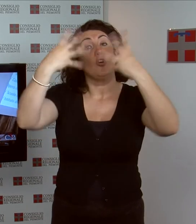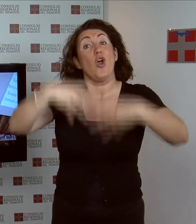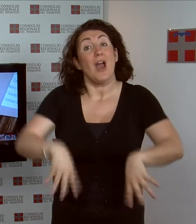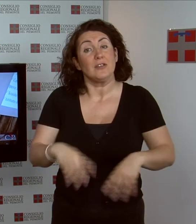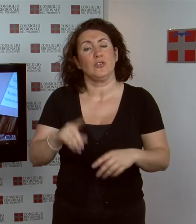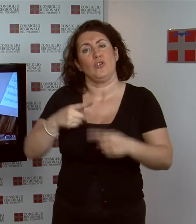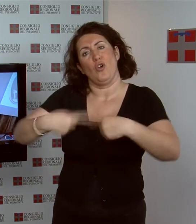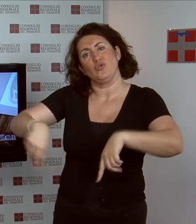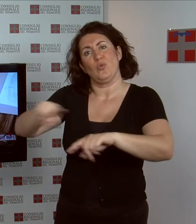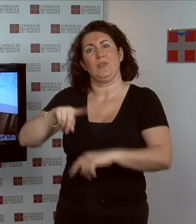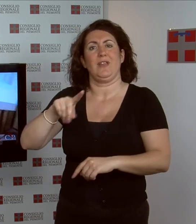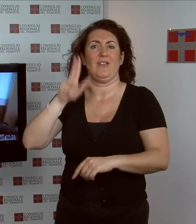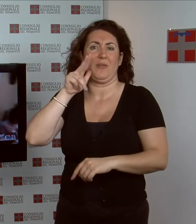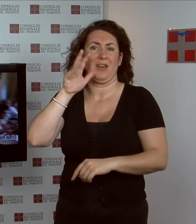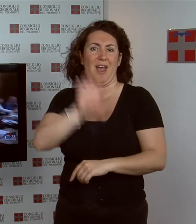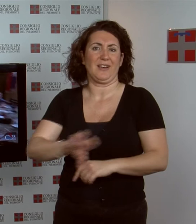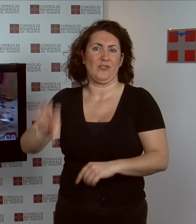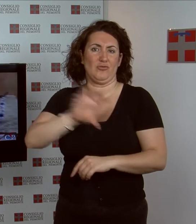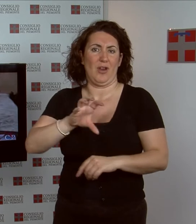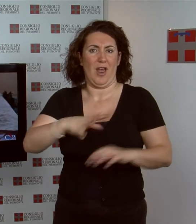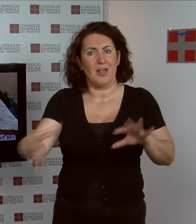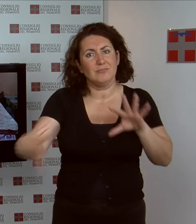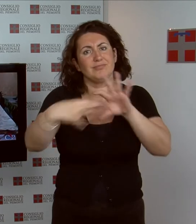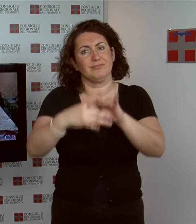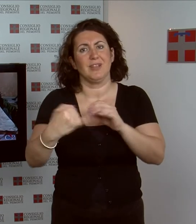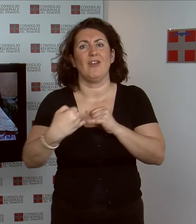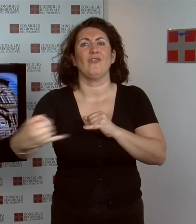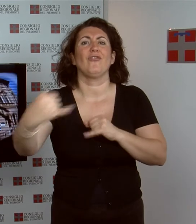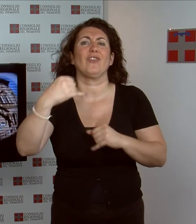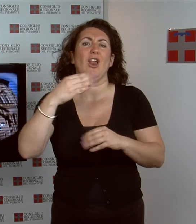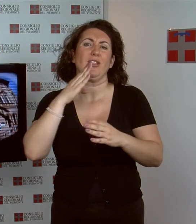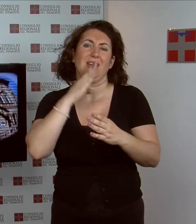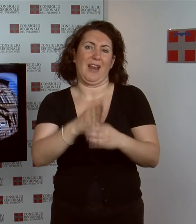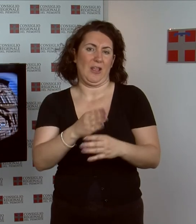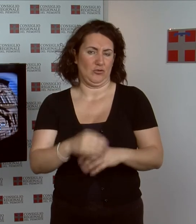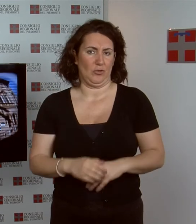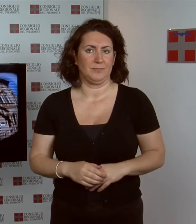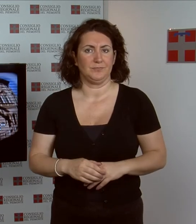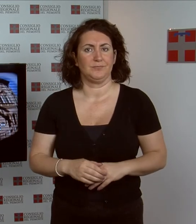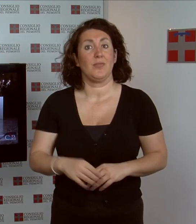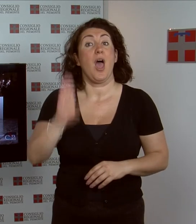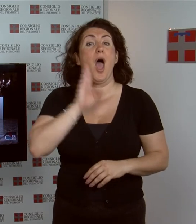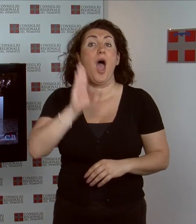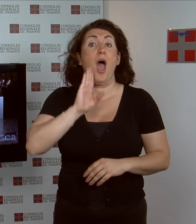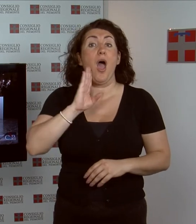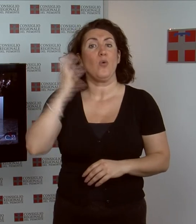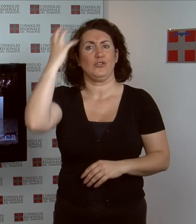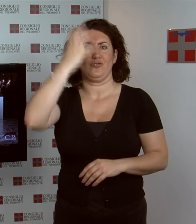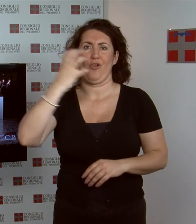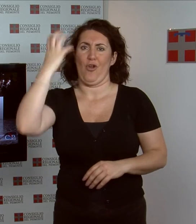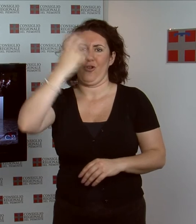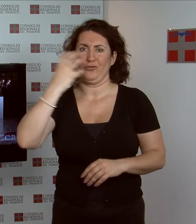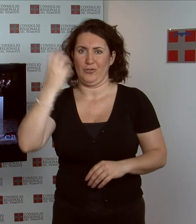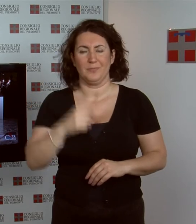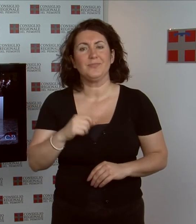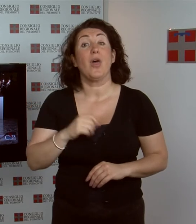Femminile Regionale del Piemonte nell'ambito del ciclo di iniziative Filo Diretto. Il sogno dell'acqua. La creatività